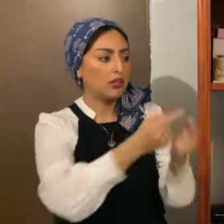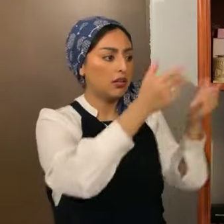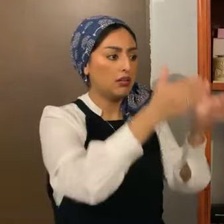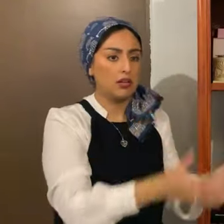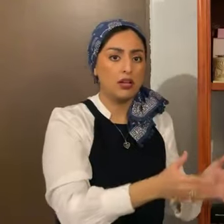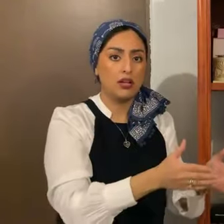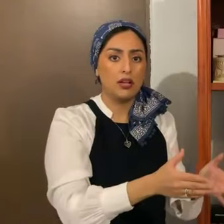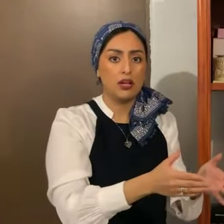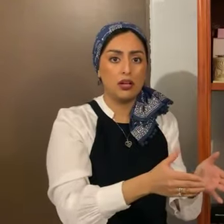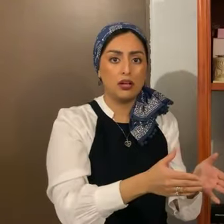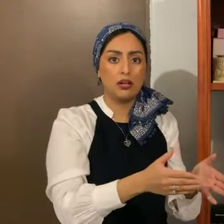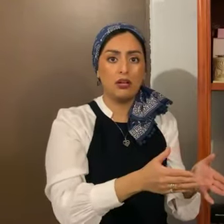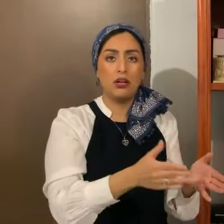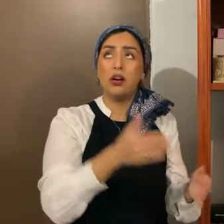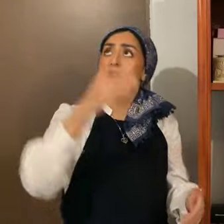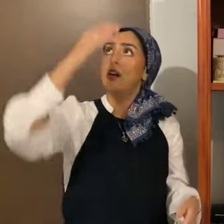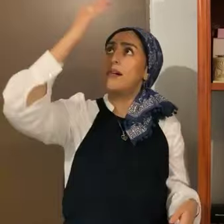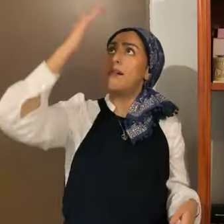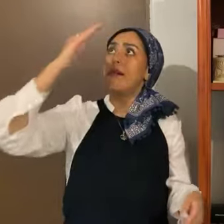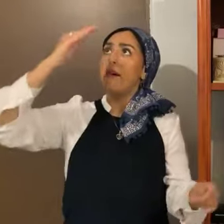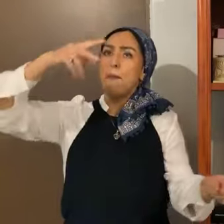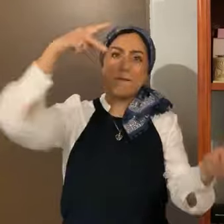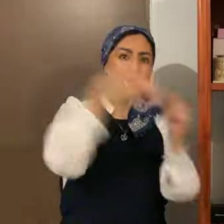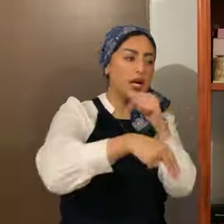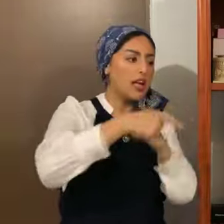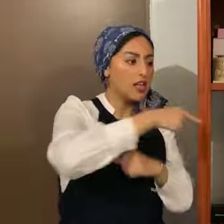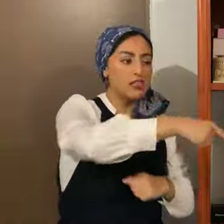decir. Córtalos por tu verdad.